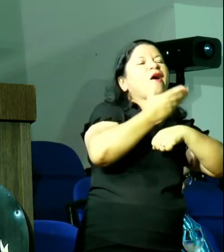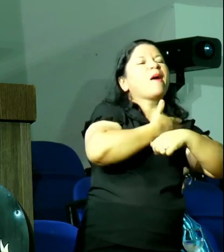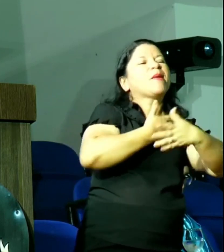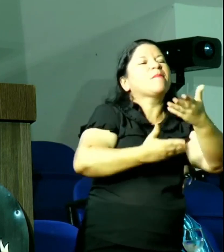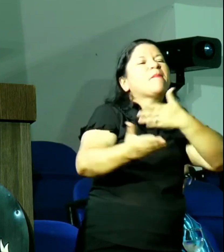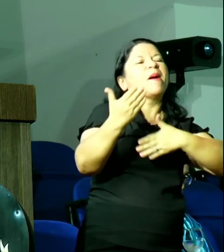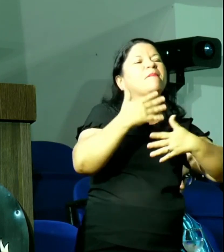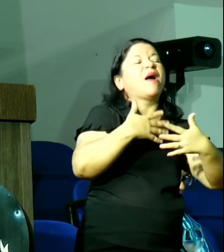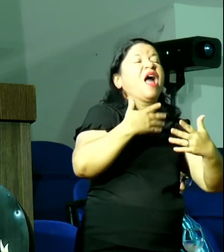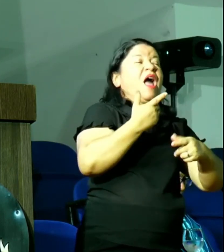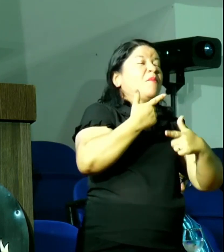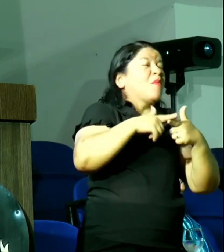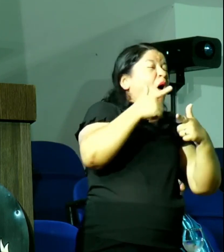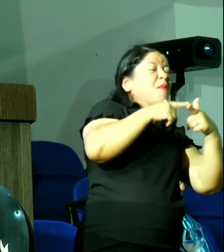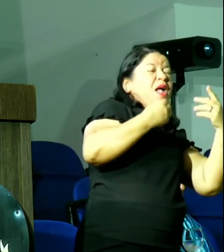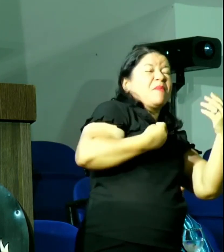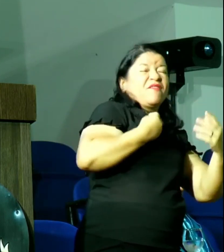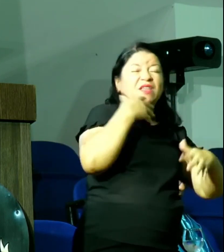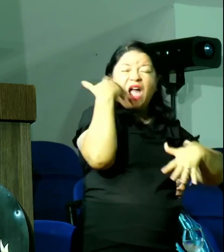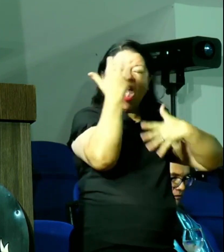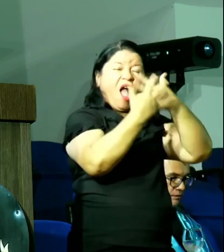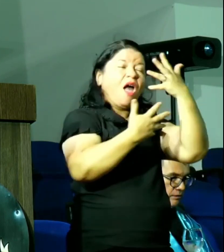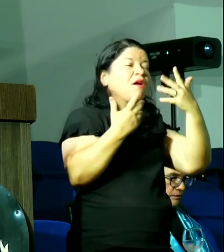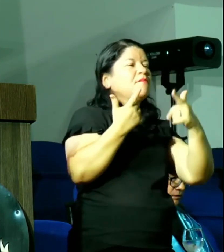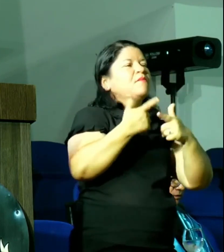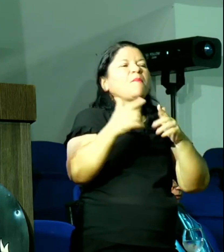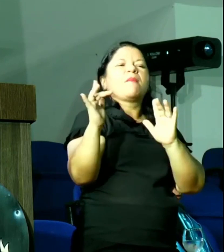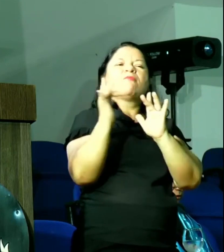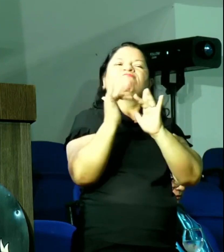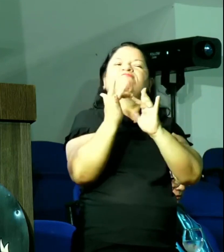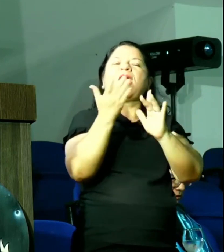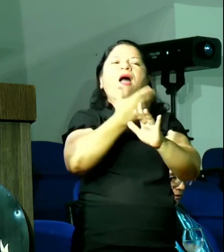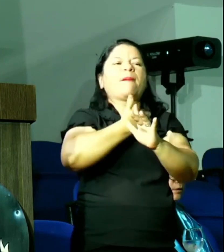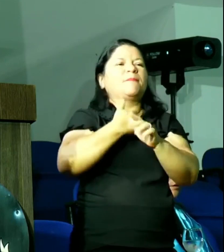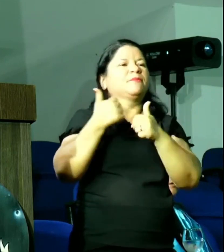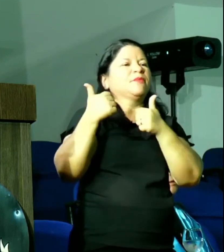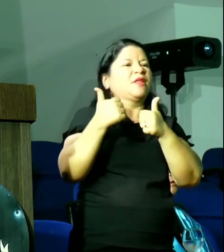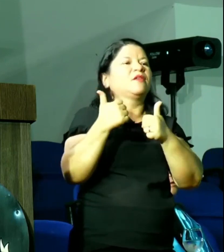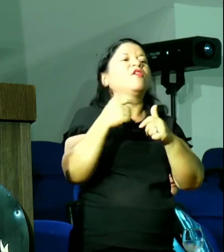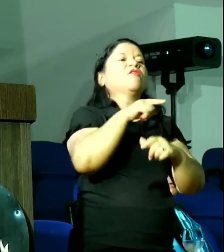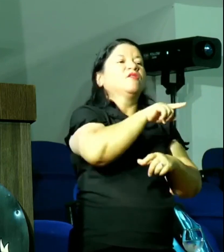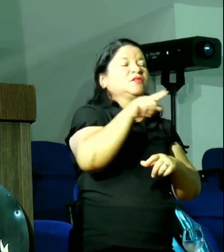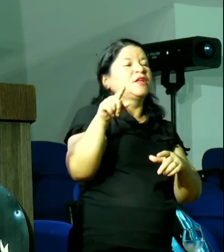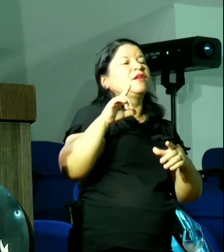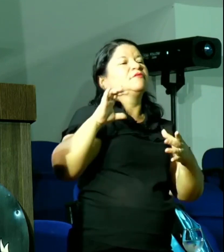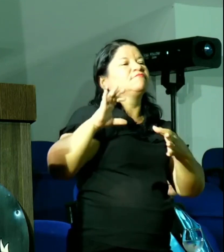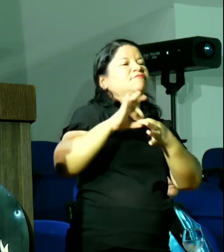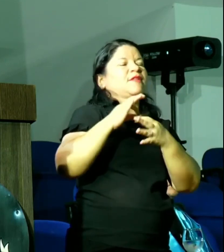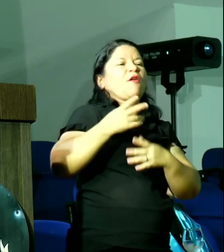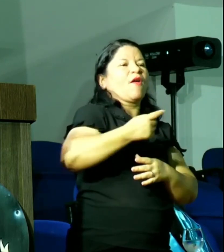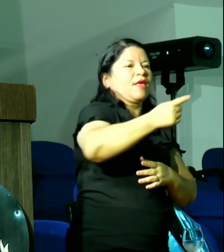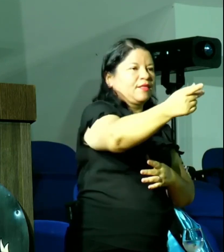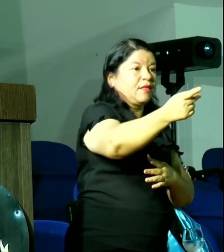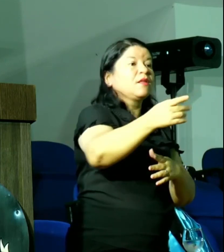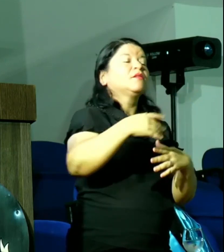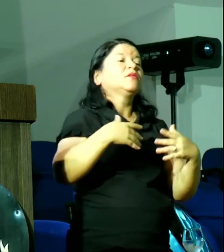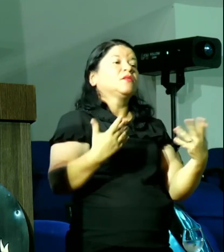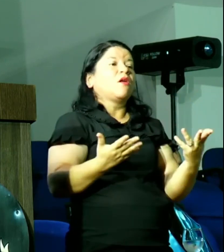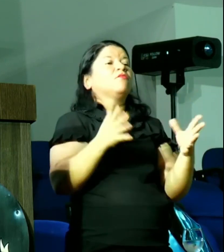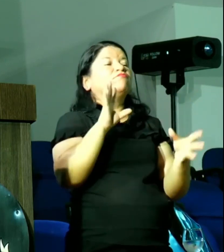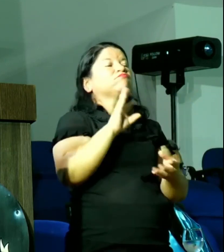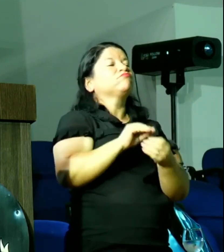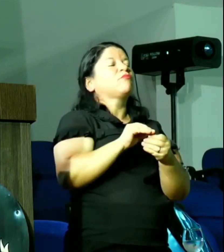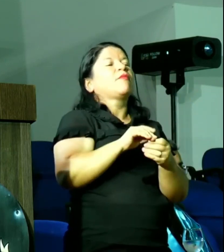fizer turbulência. Vocês são eternos neles. Eles eternizam-se em vocês. Nisso está,